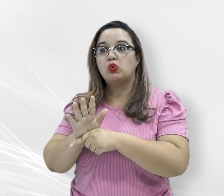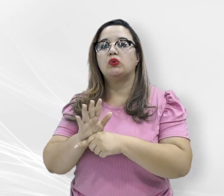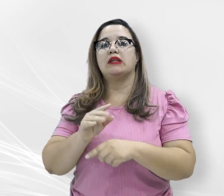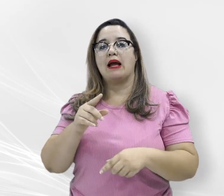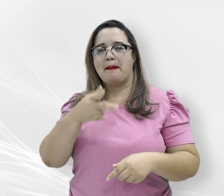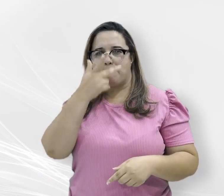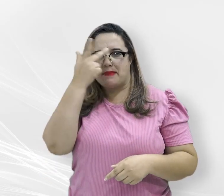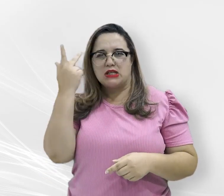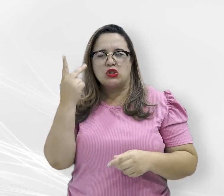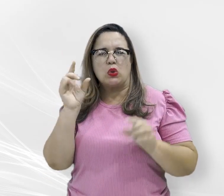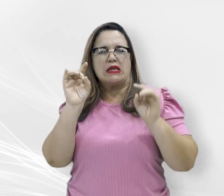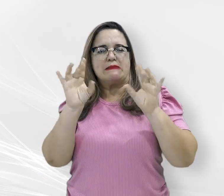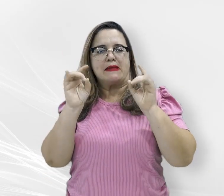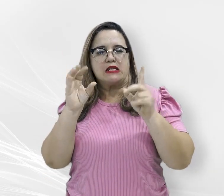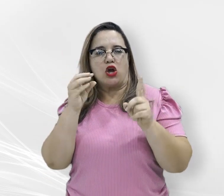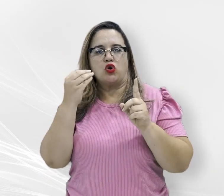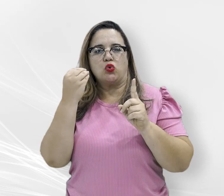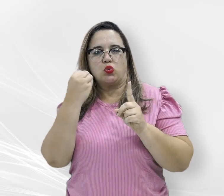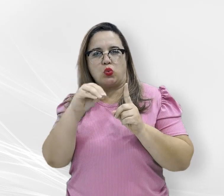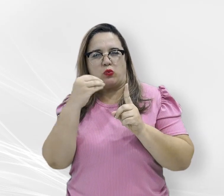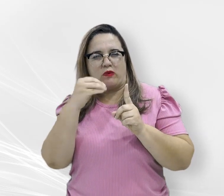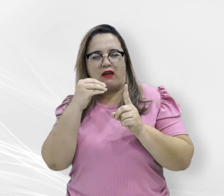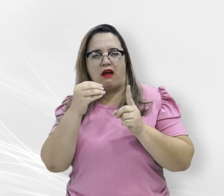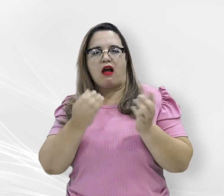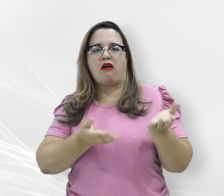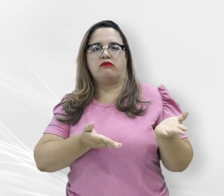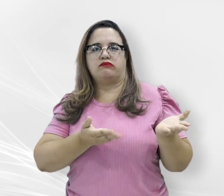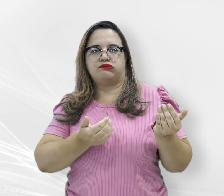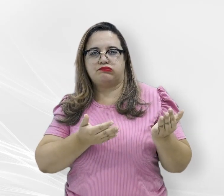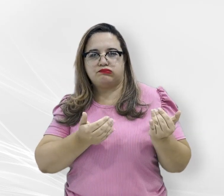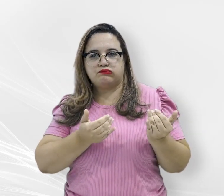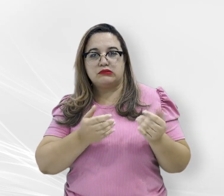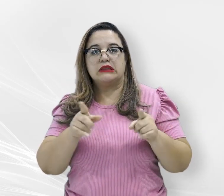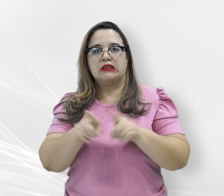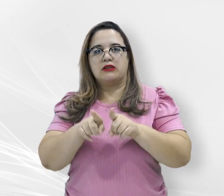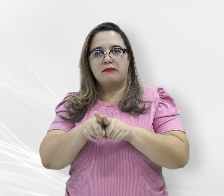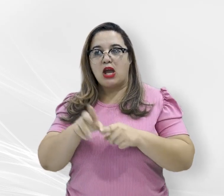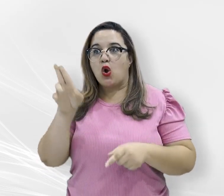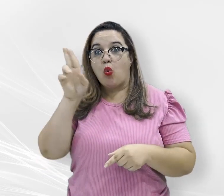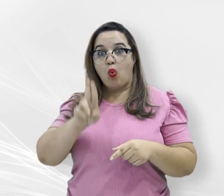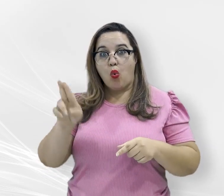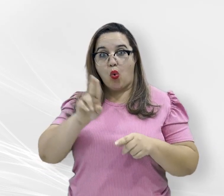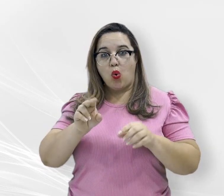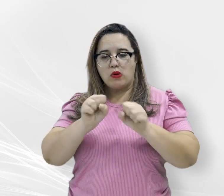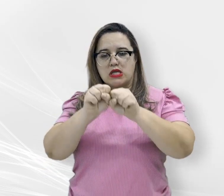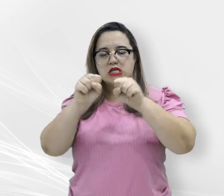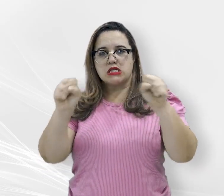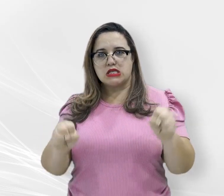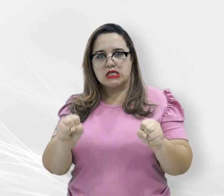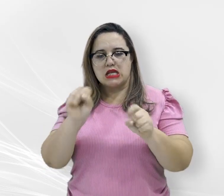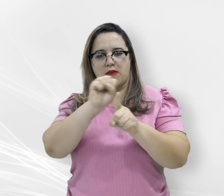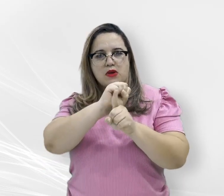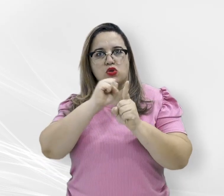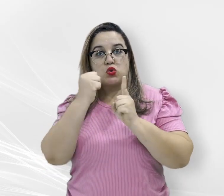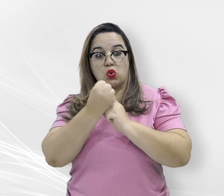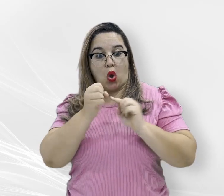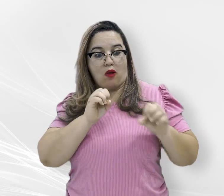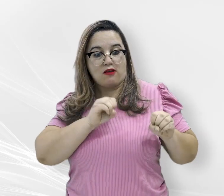vulneráveis socialmente, a exemplo dos egressos e usuários do sistema socioeducativo e do acolhimento institucional ou familiar, uma